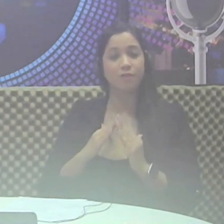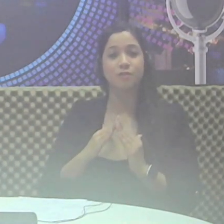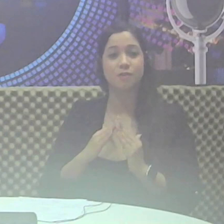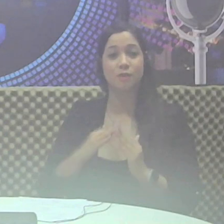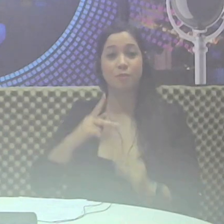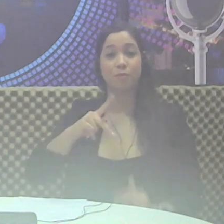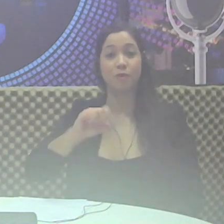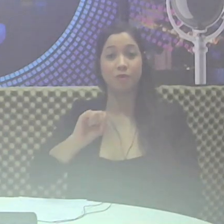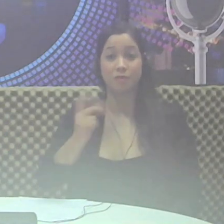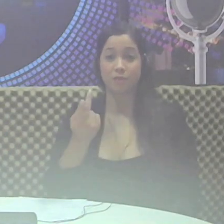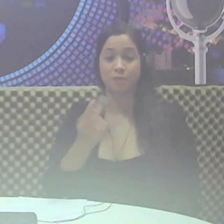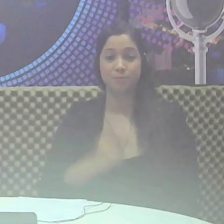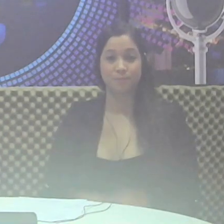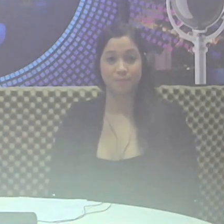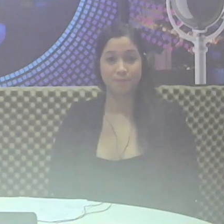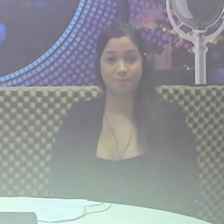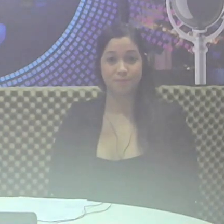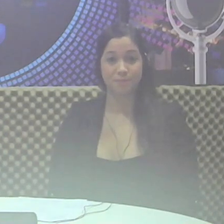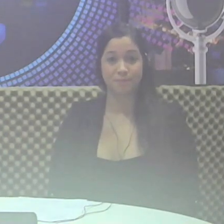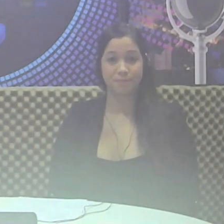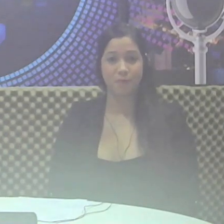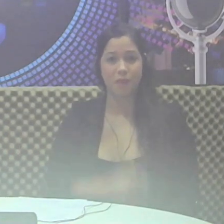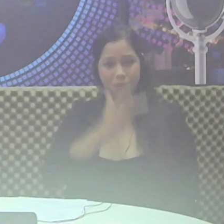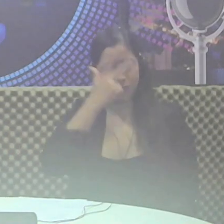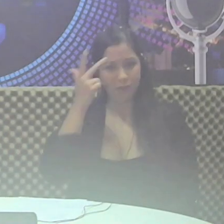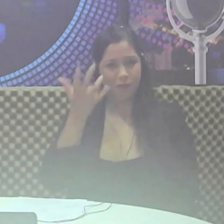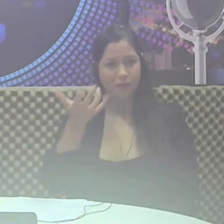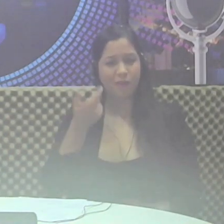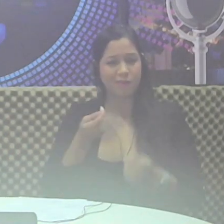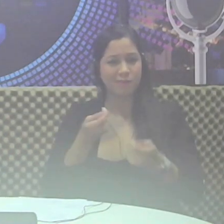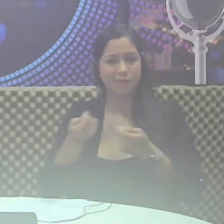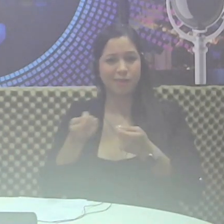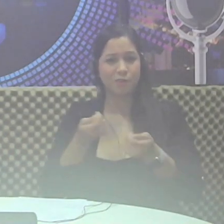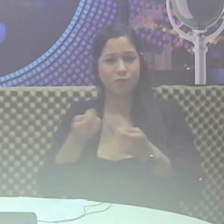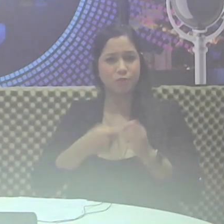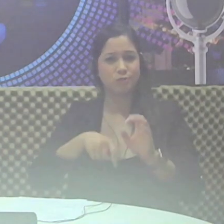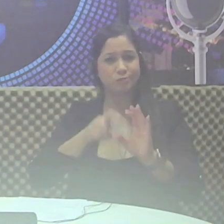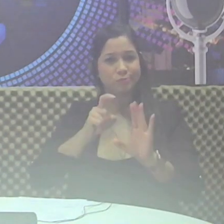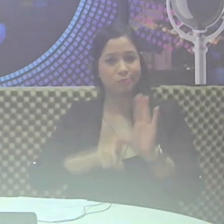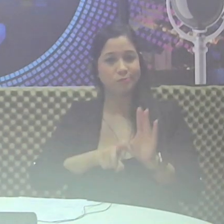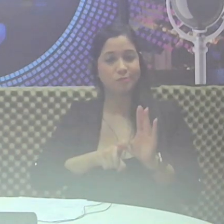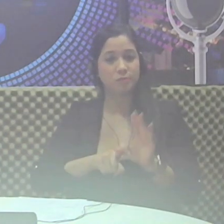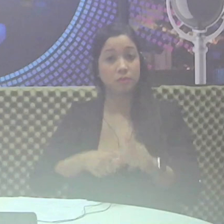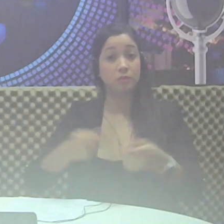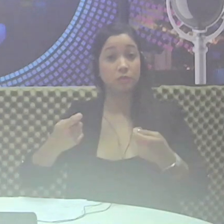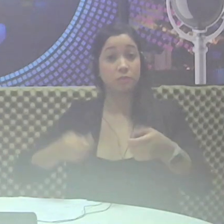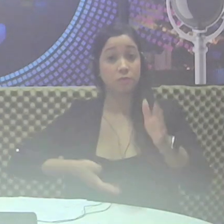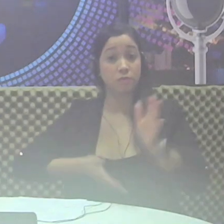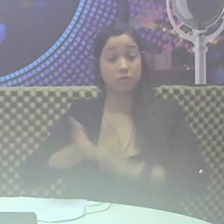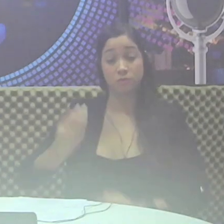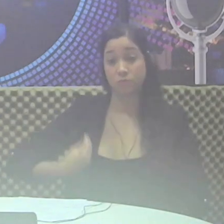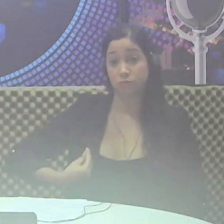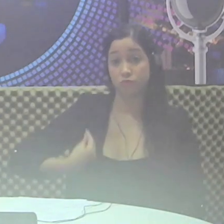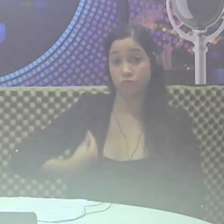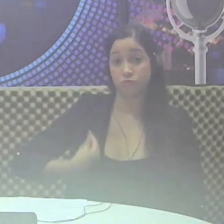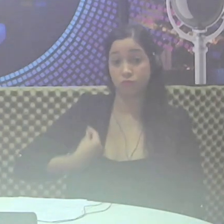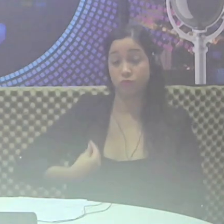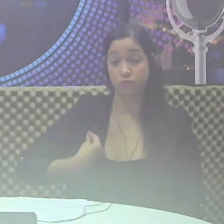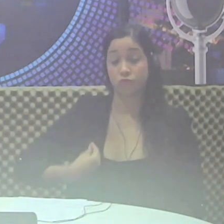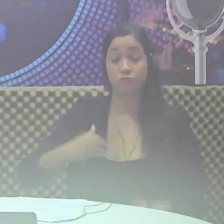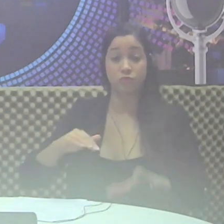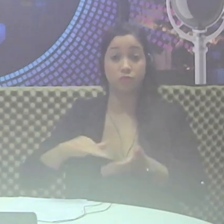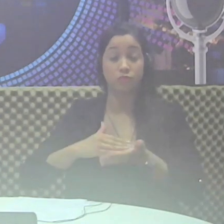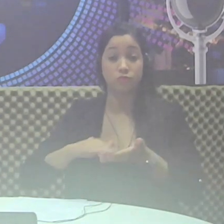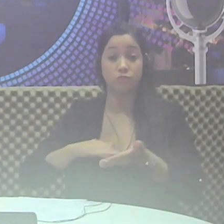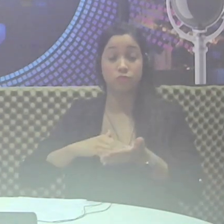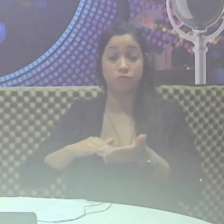PSH. O mutuário que deseja renegociar suas dívidas deverá procurar pessoalmente o setor de atendimento